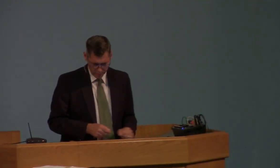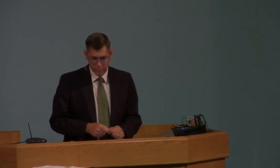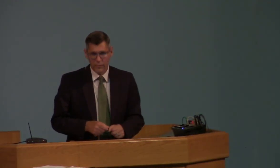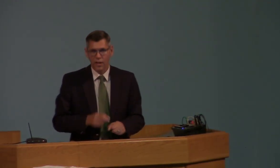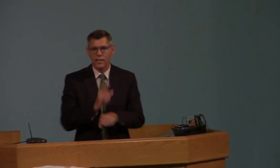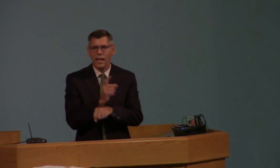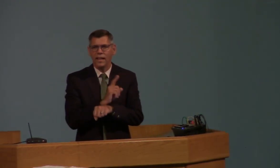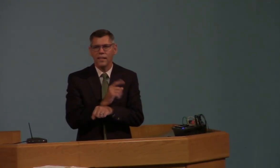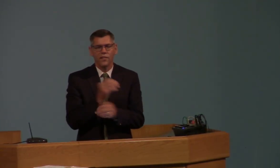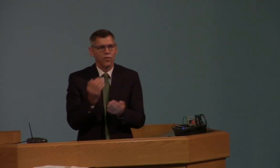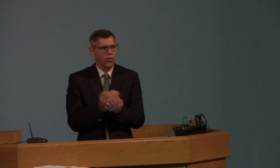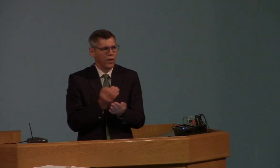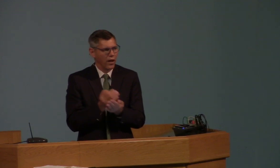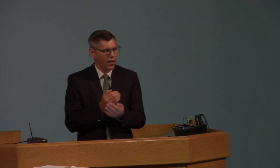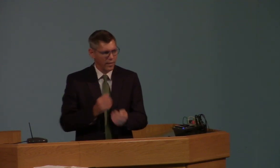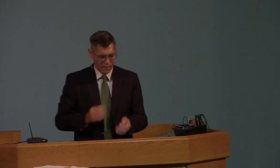Daar's geleentheid vir offergawes.